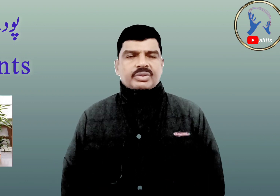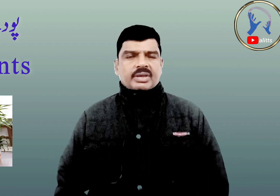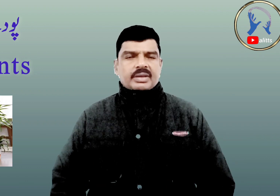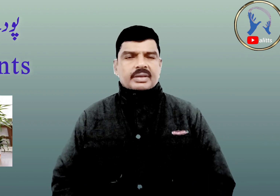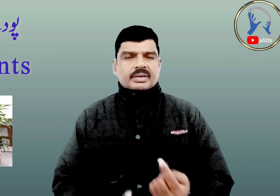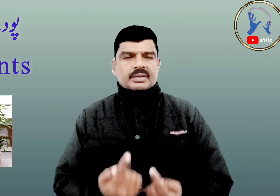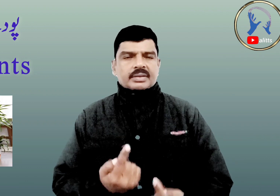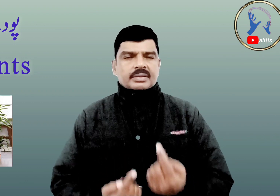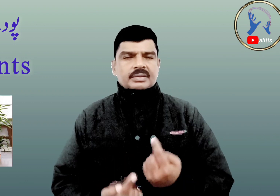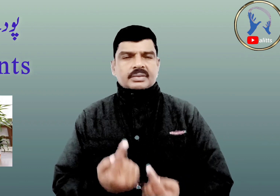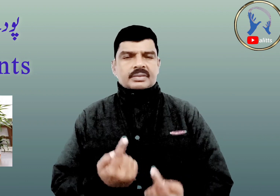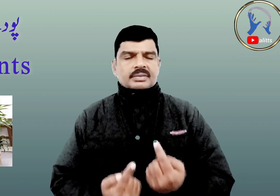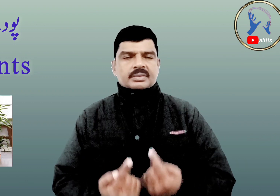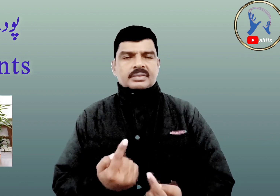पौधे।